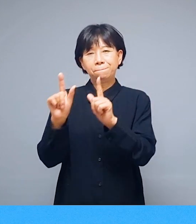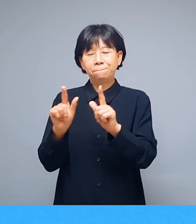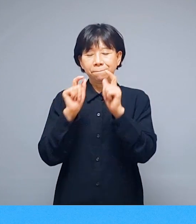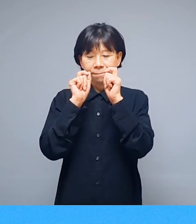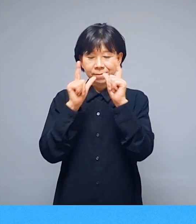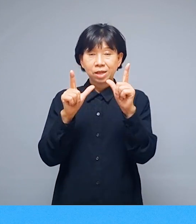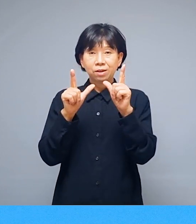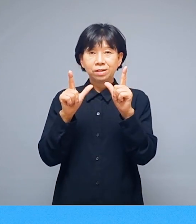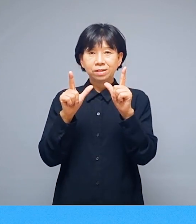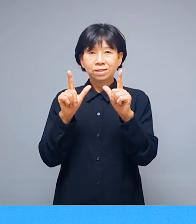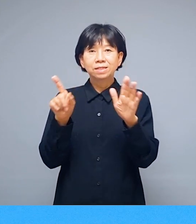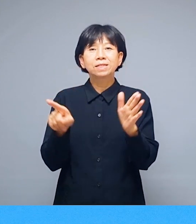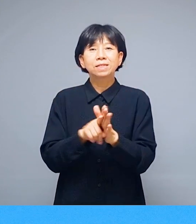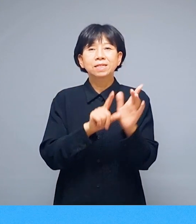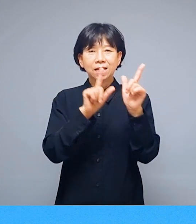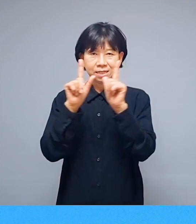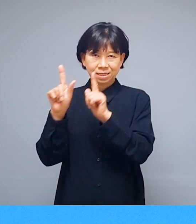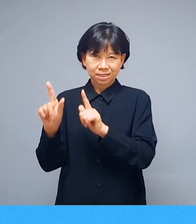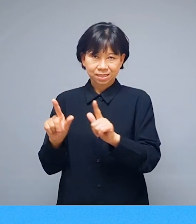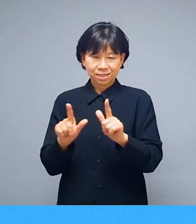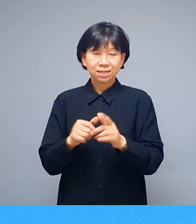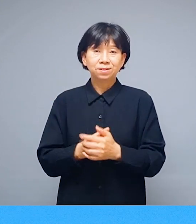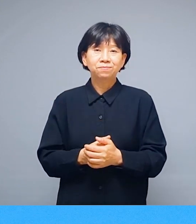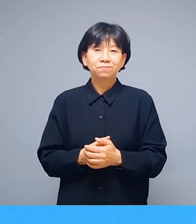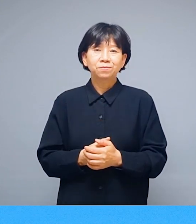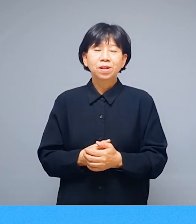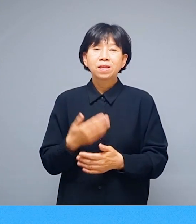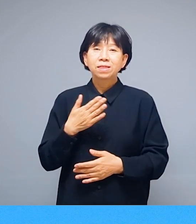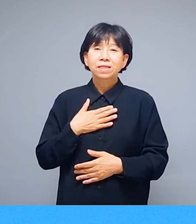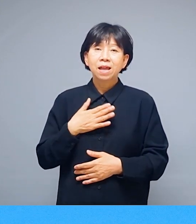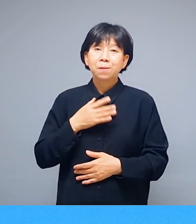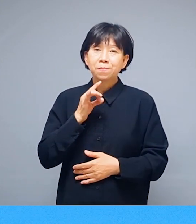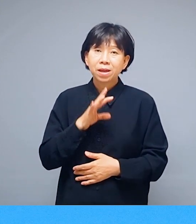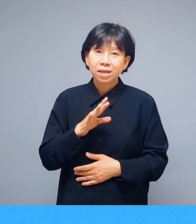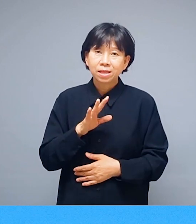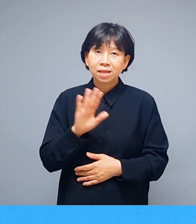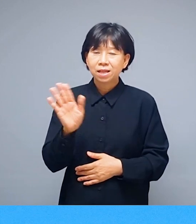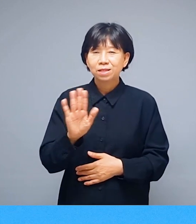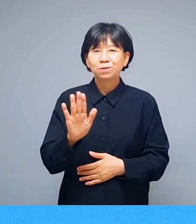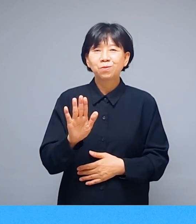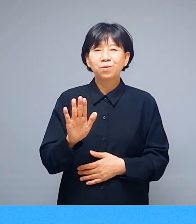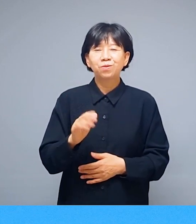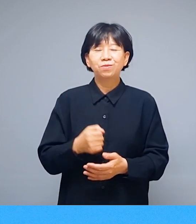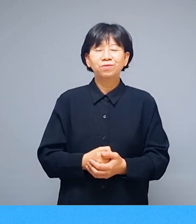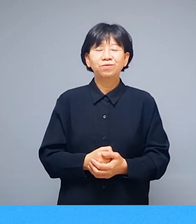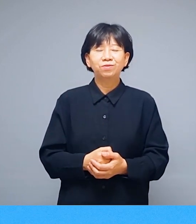믿습니다. 이 말씀은 여러분에게만 전하는 말씀이 아니고 저에게도,